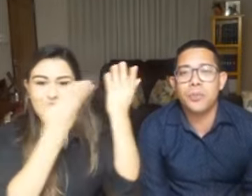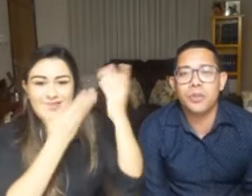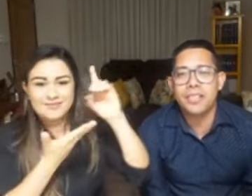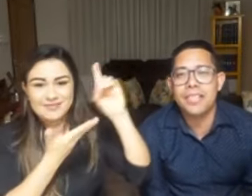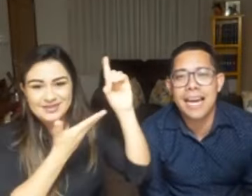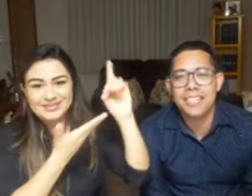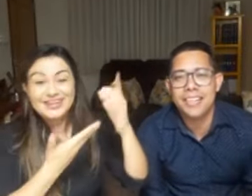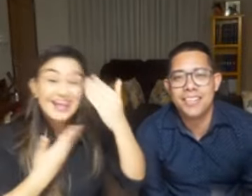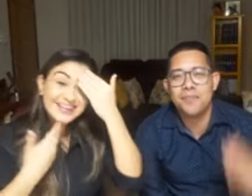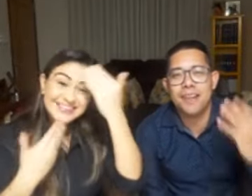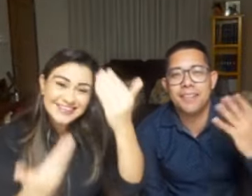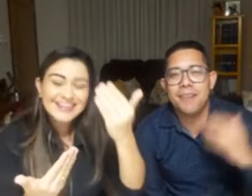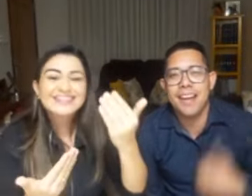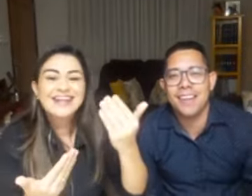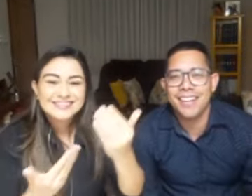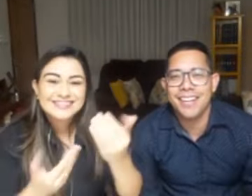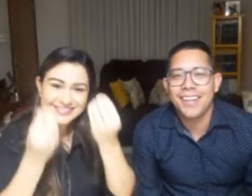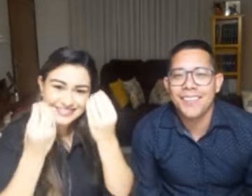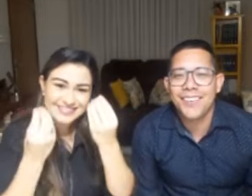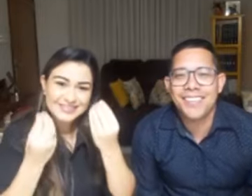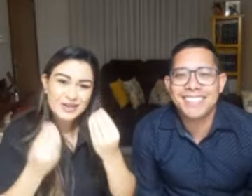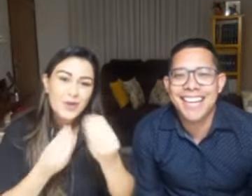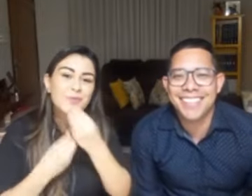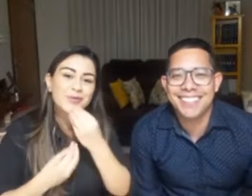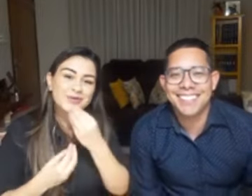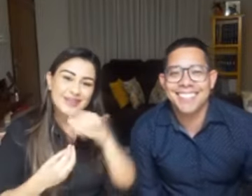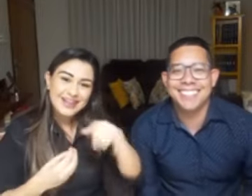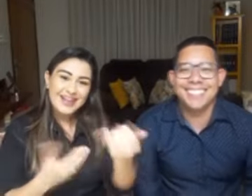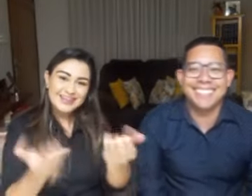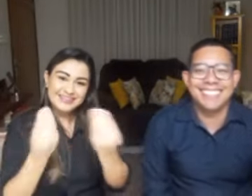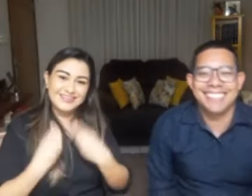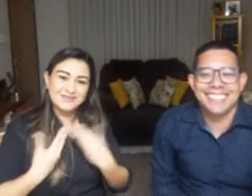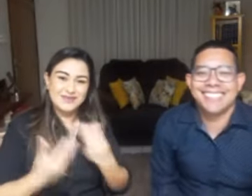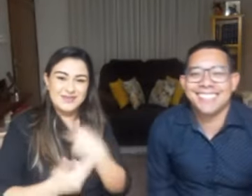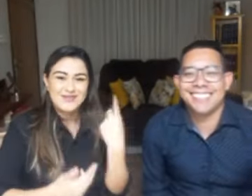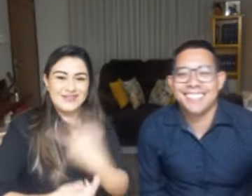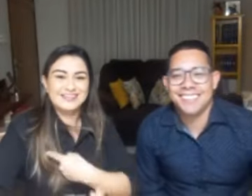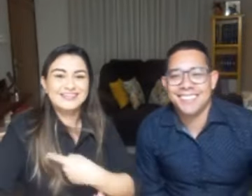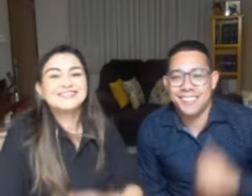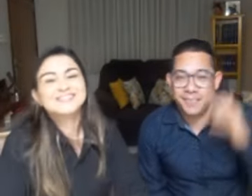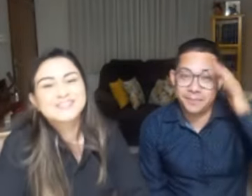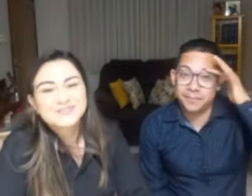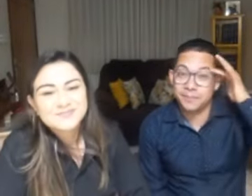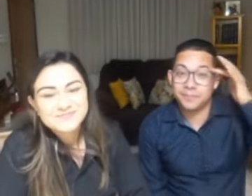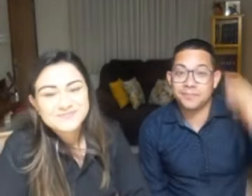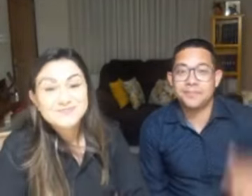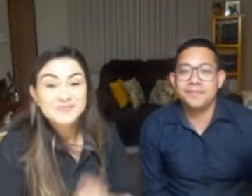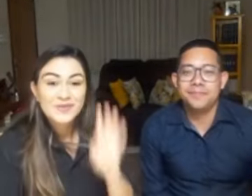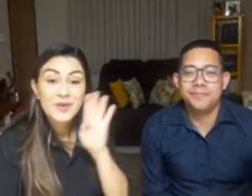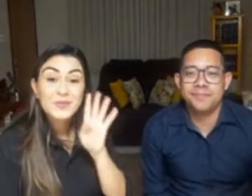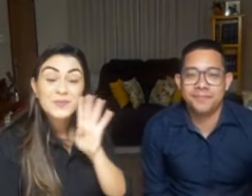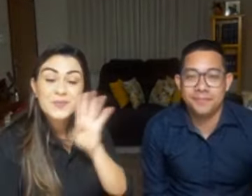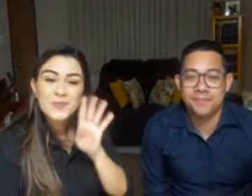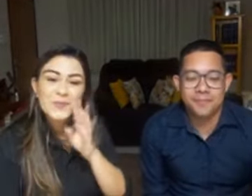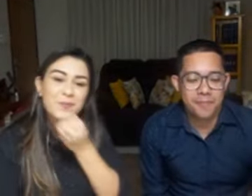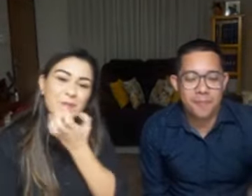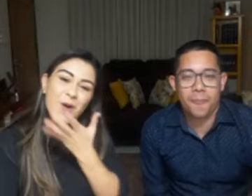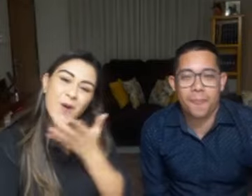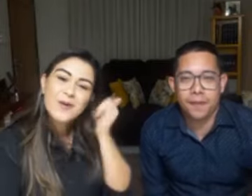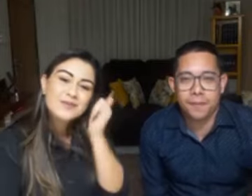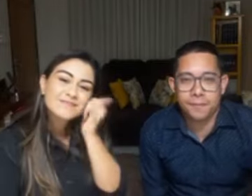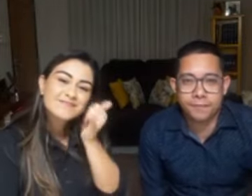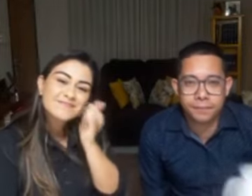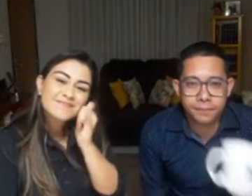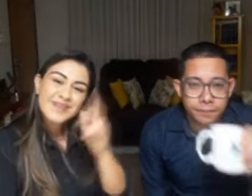agradece a oportunidade e a gente passa a palavra para o Osiel. Muito bem, gente. Olha que legal, viu? Poder ouvir vocês